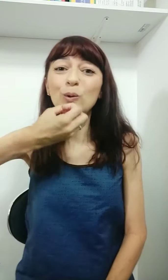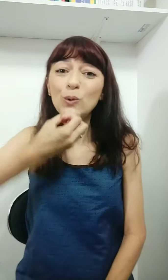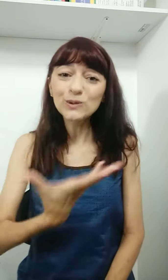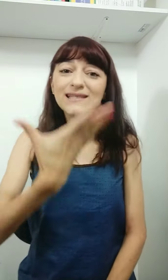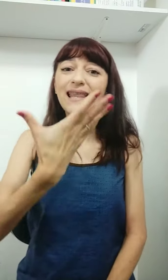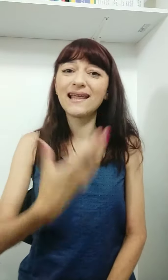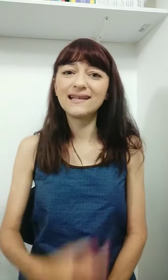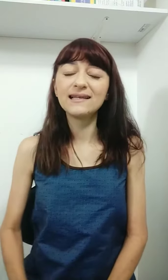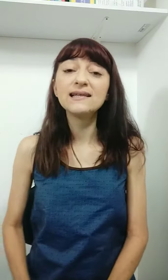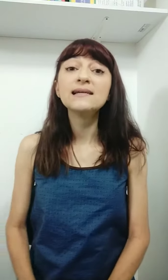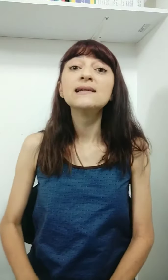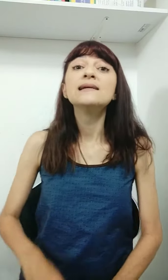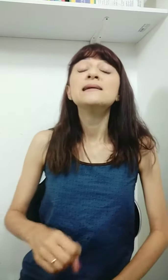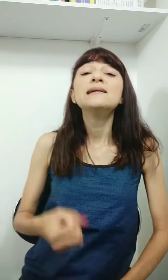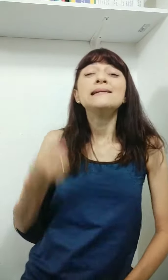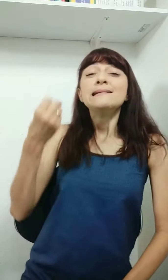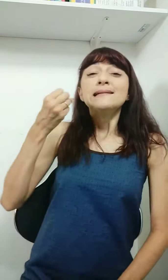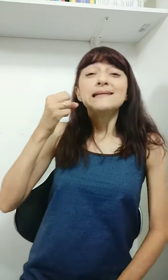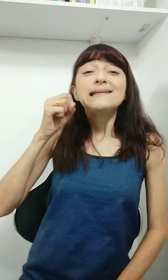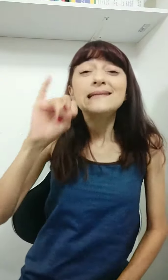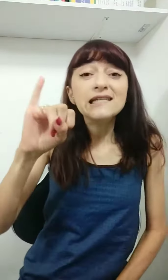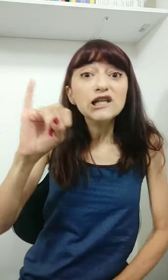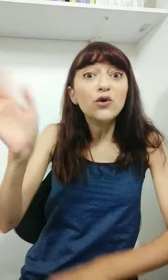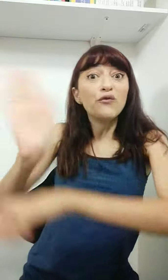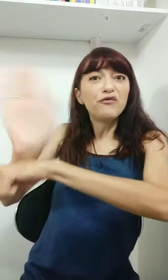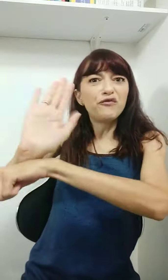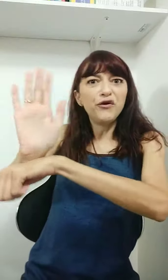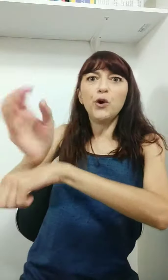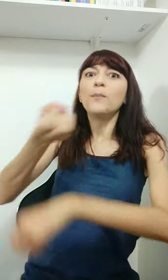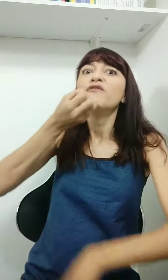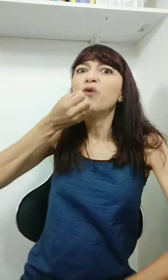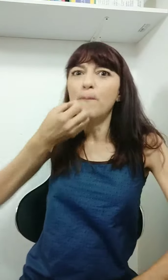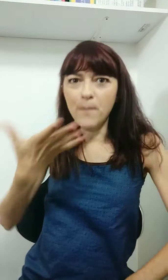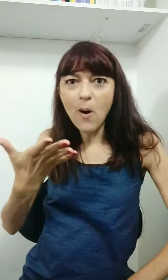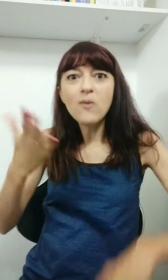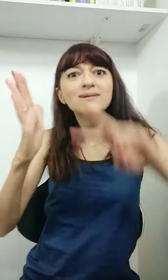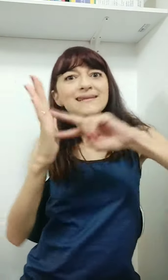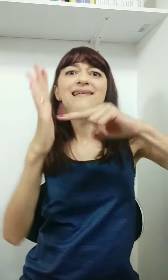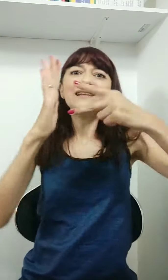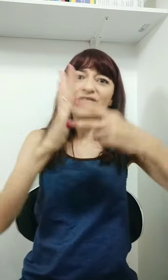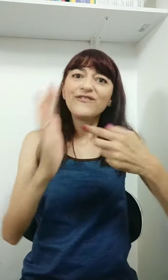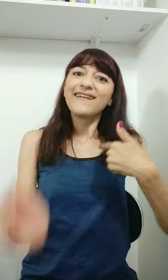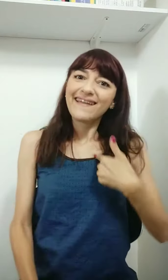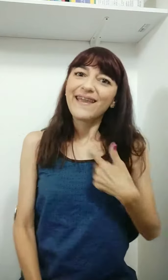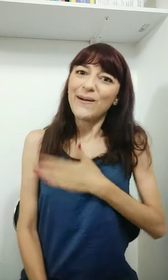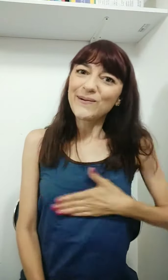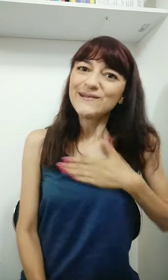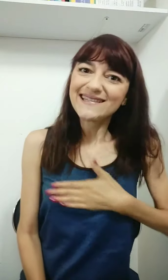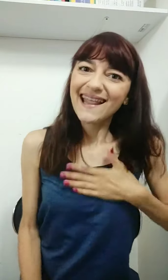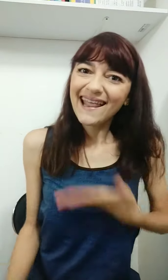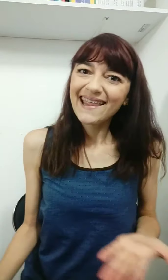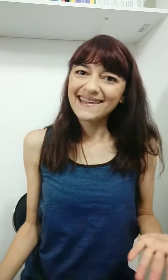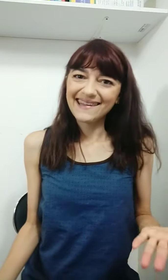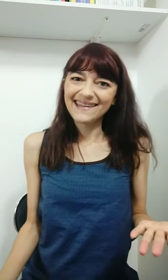Compreendem? Eu gostei muito desse filme, né? Olha só, será que o filme foi muito bom? Significa que eu